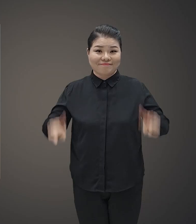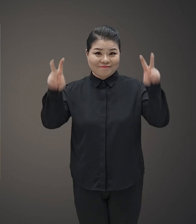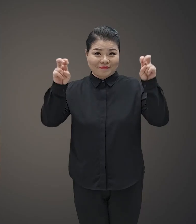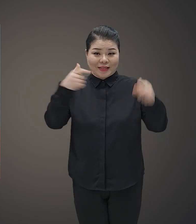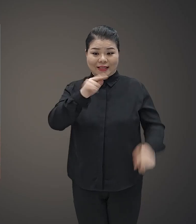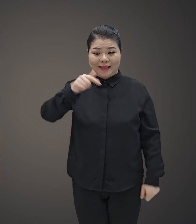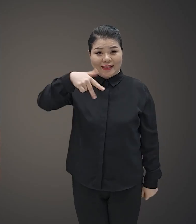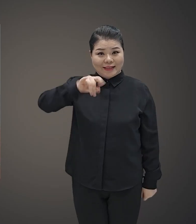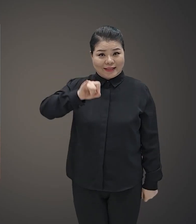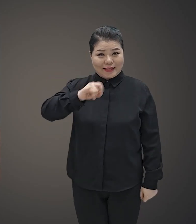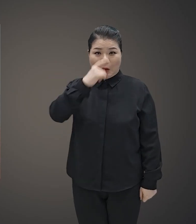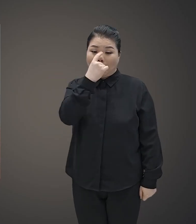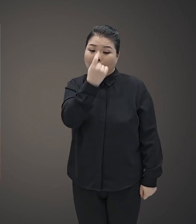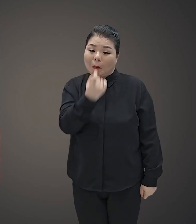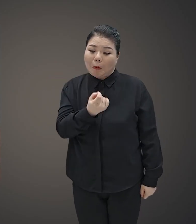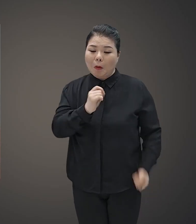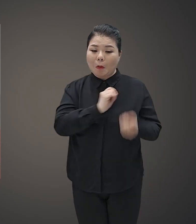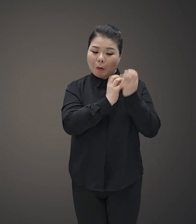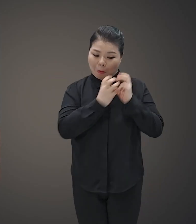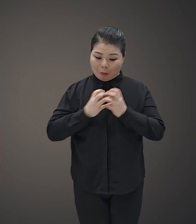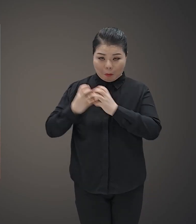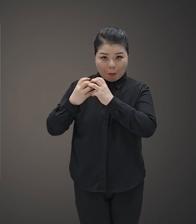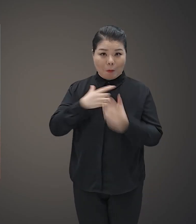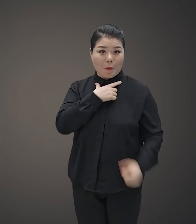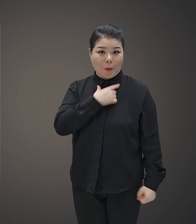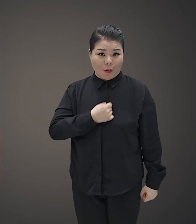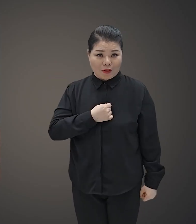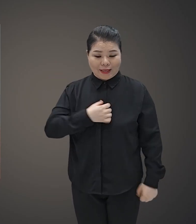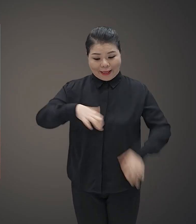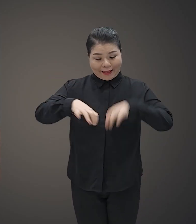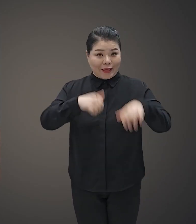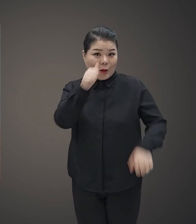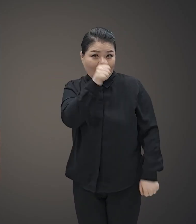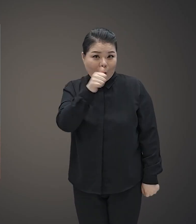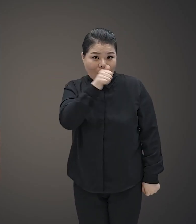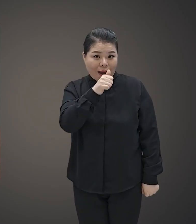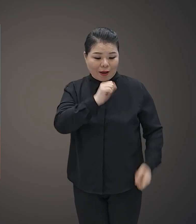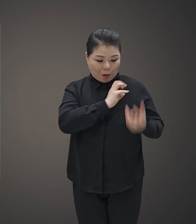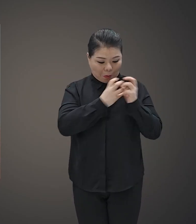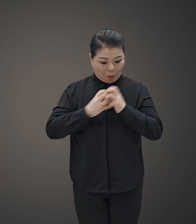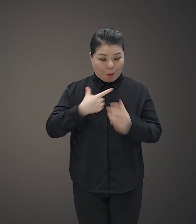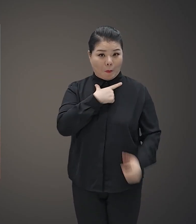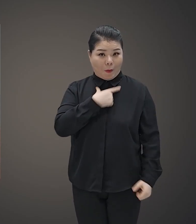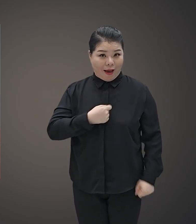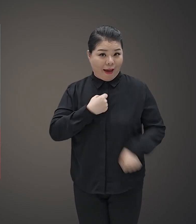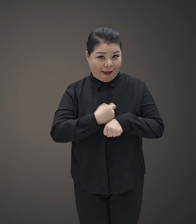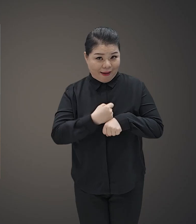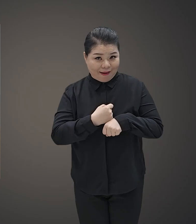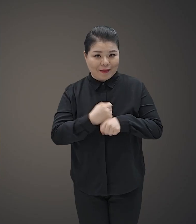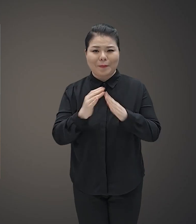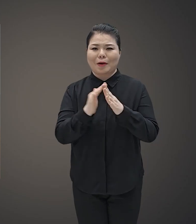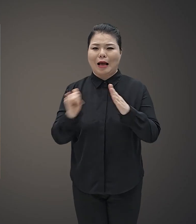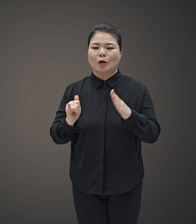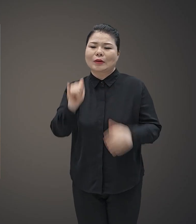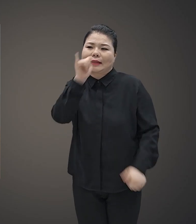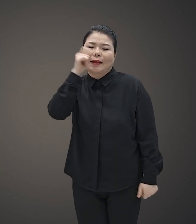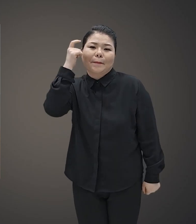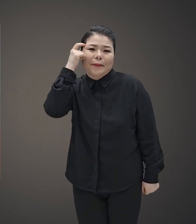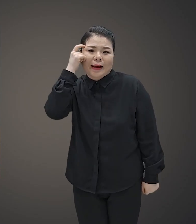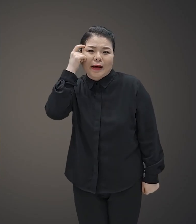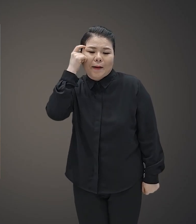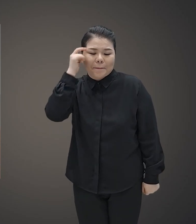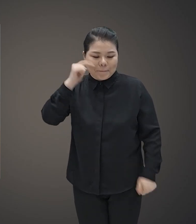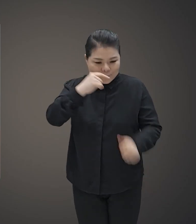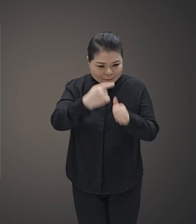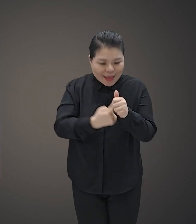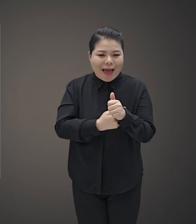난장마녀 꽃목걸이. 길고양이가 꽃목걸이를 하면 가족이 있는 줄 알거든. 그래야 괴롭힘을 덜 당해.